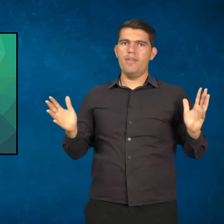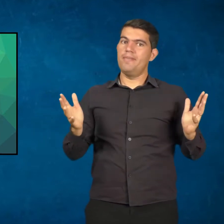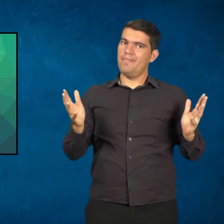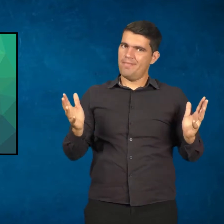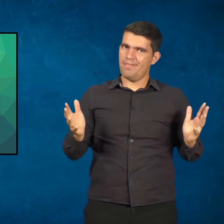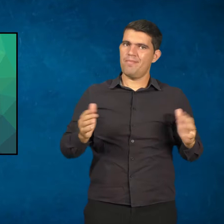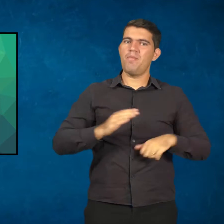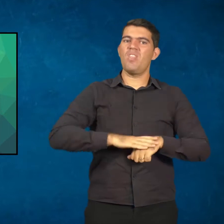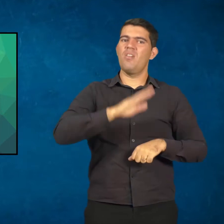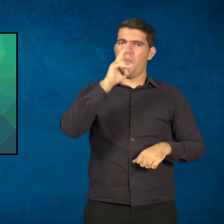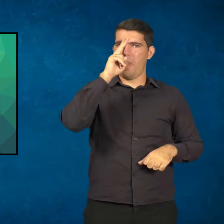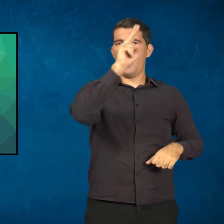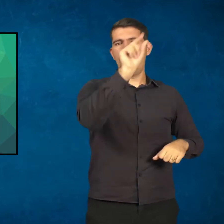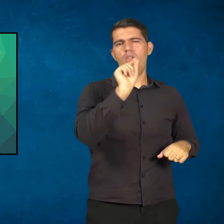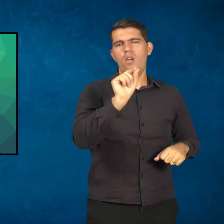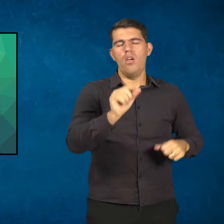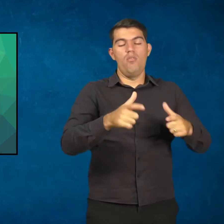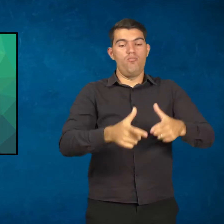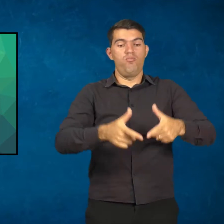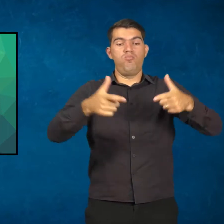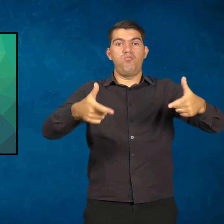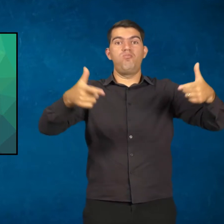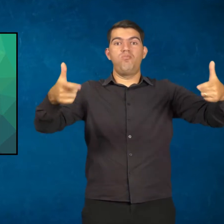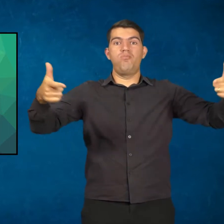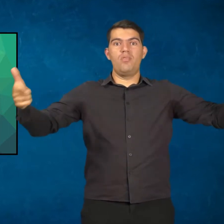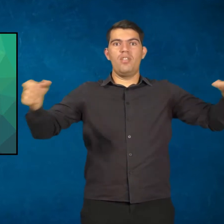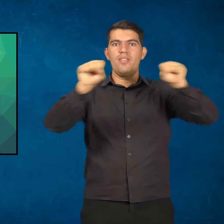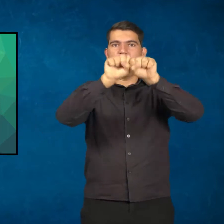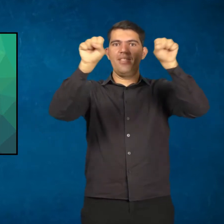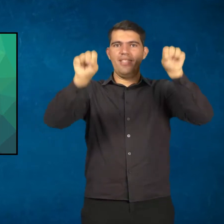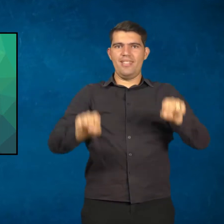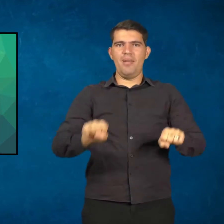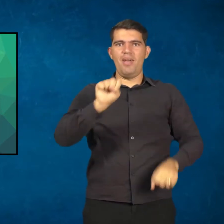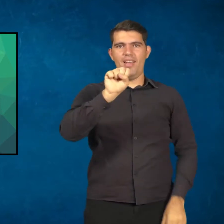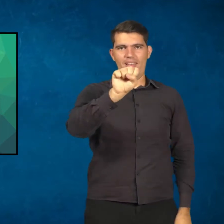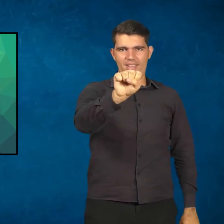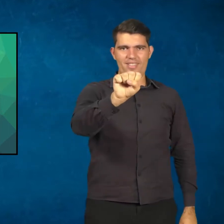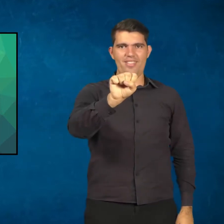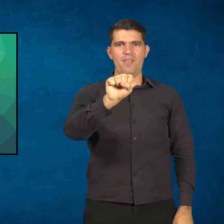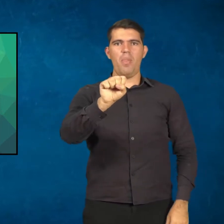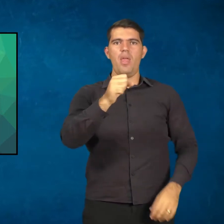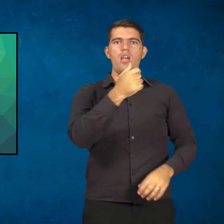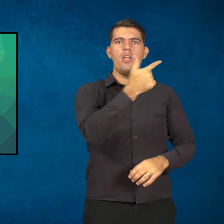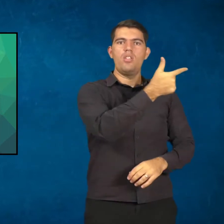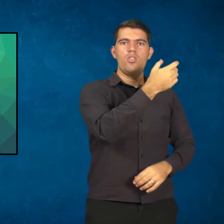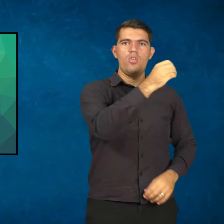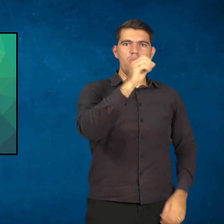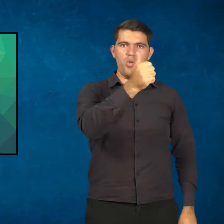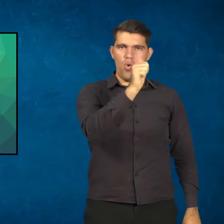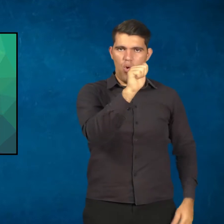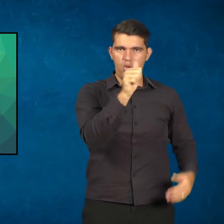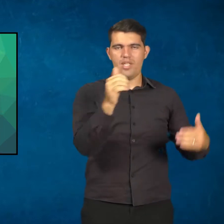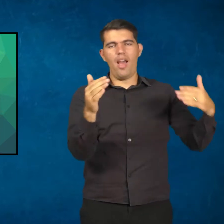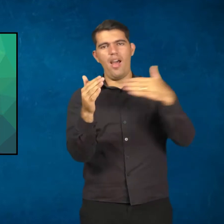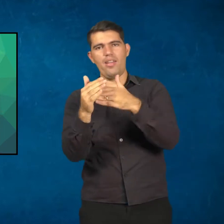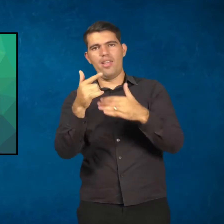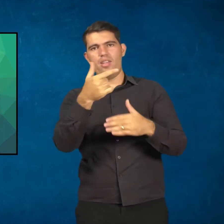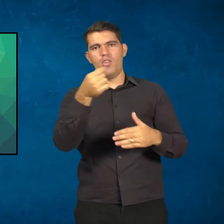o crescimento, a expansão do Sistema S, de 2011 a 2013, anos